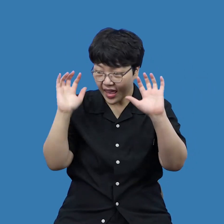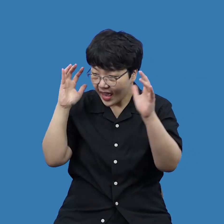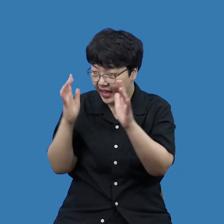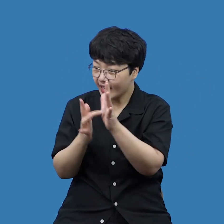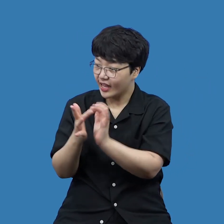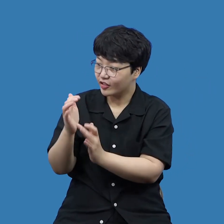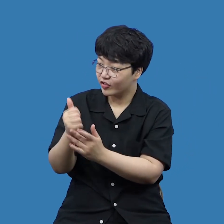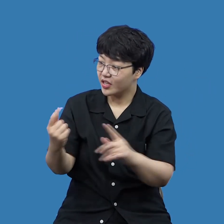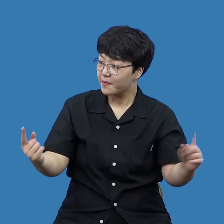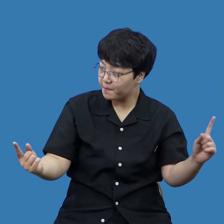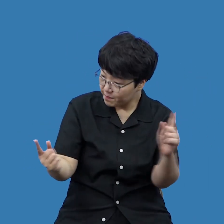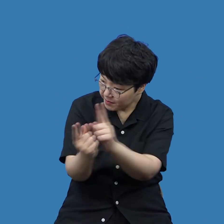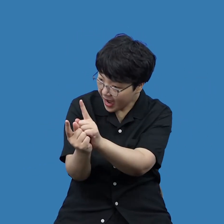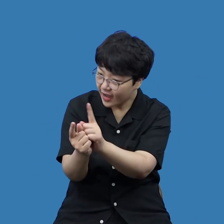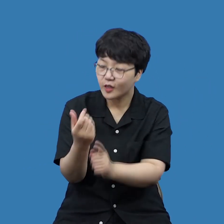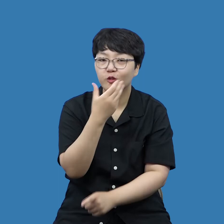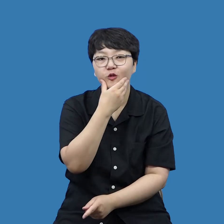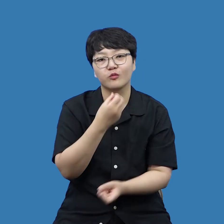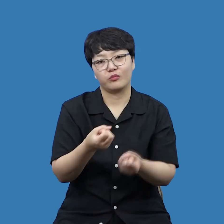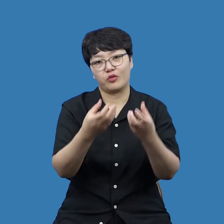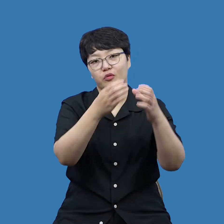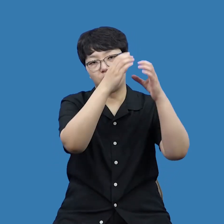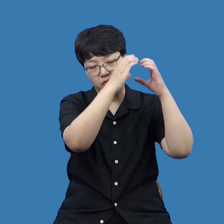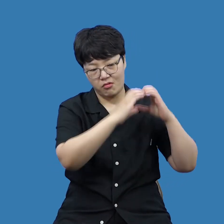증인, 축복의 통로가 된 것입니다.